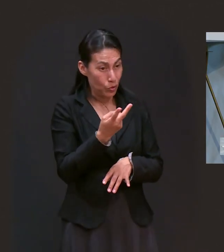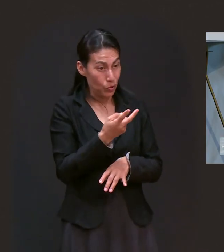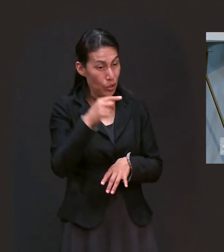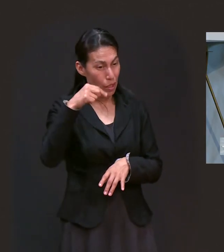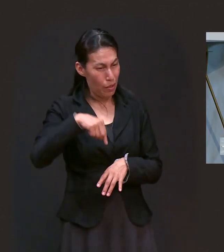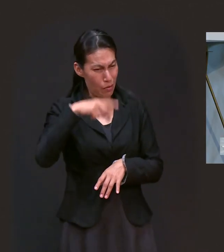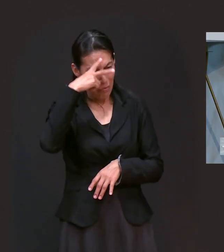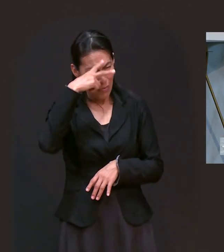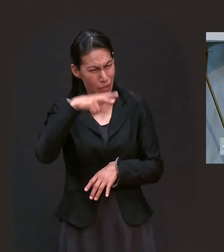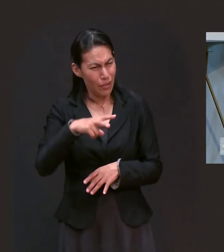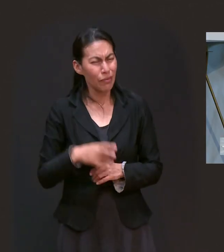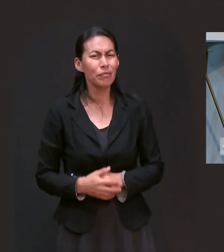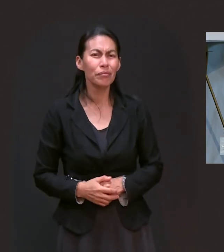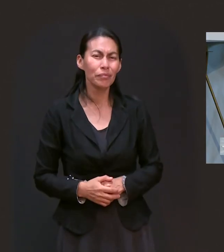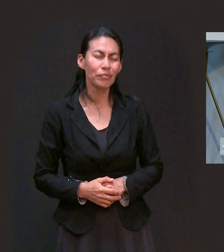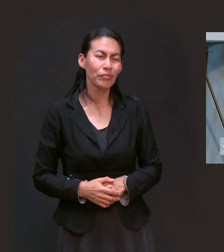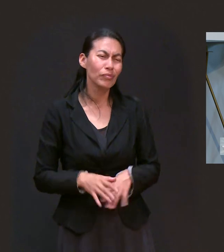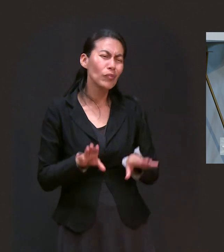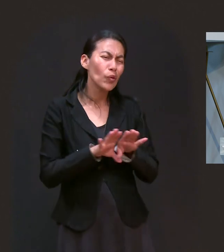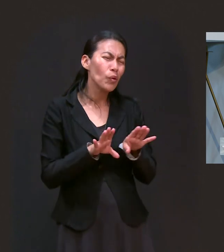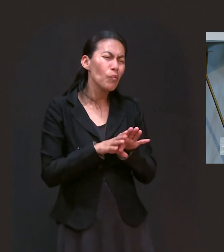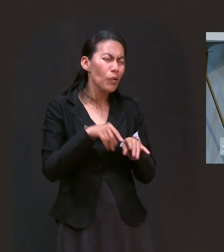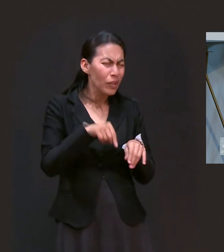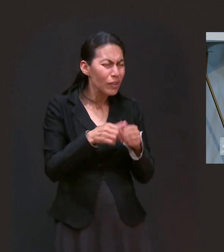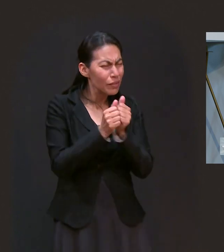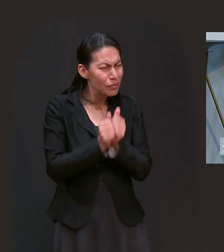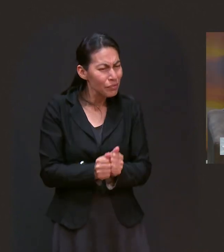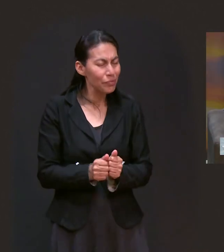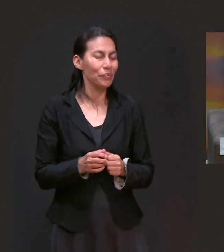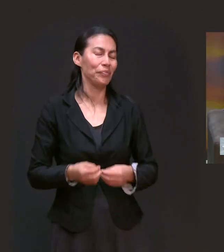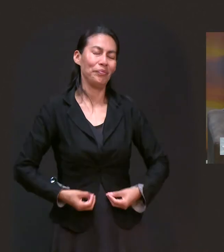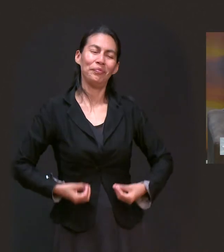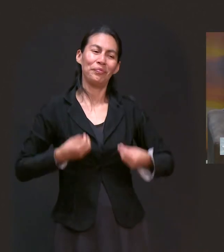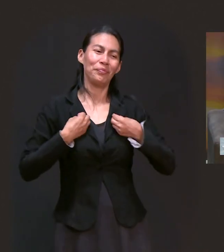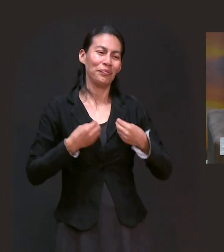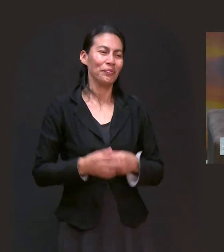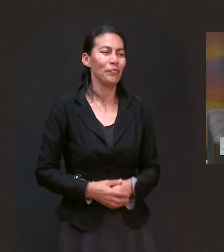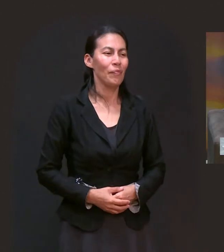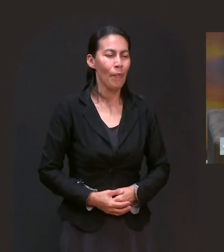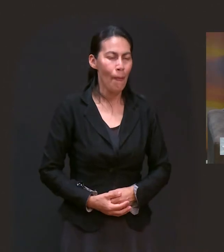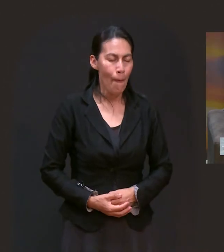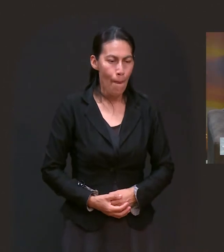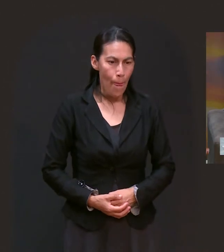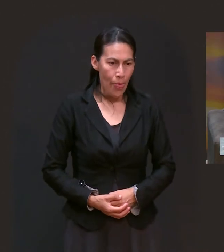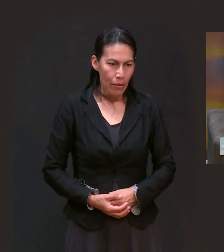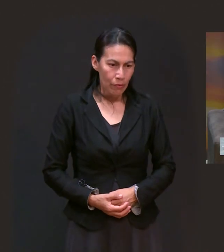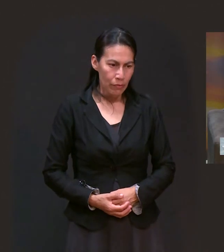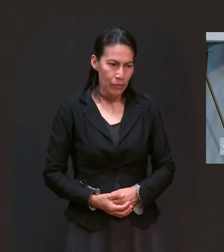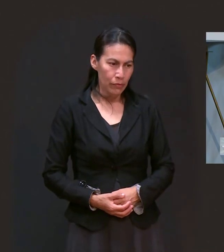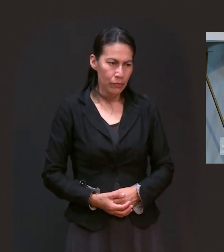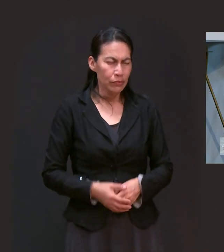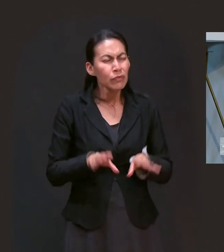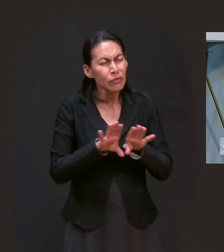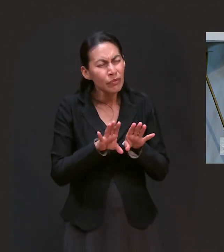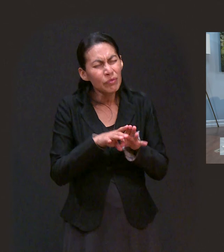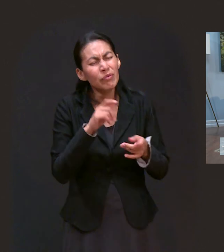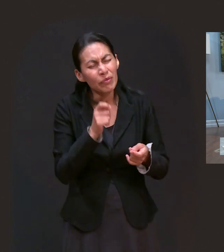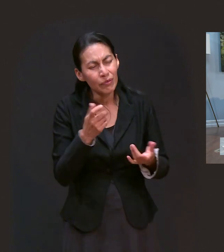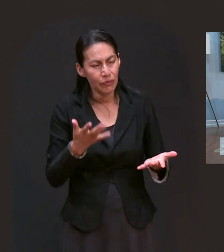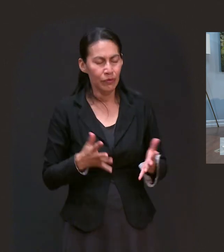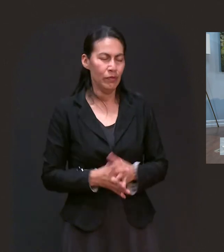con la idea de que ustedes vinieran a mexico y que estuvieran aquí radicando